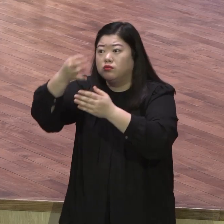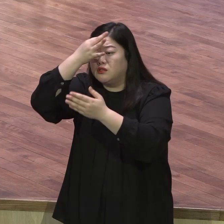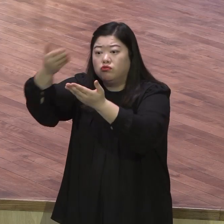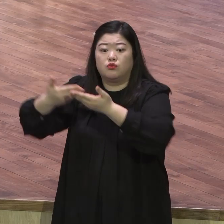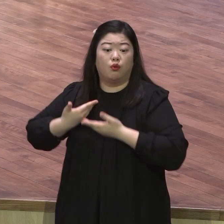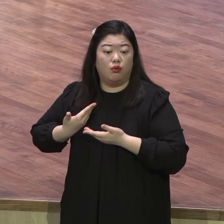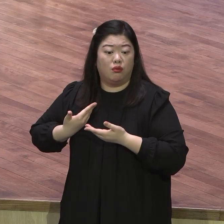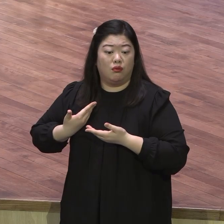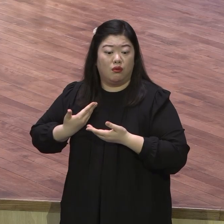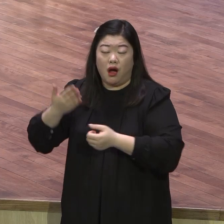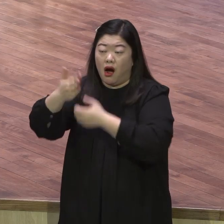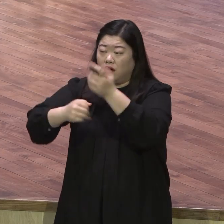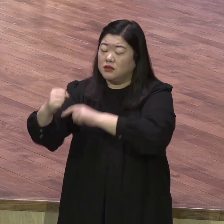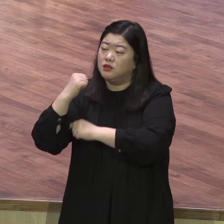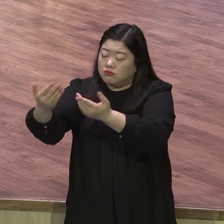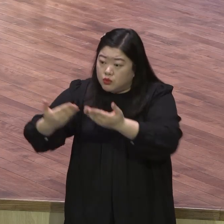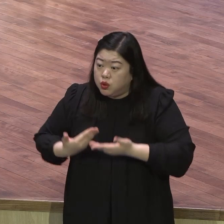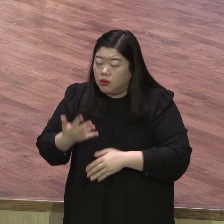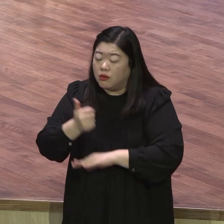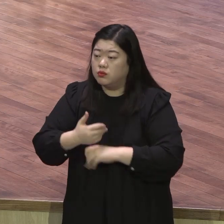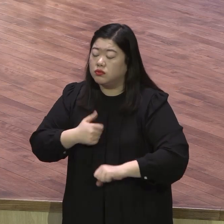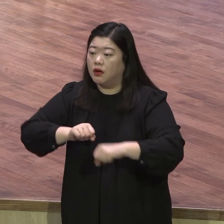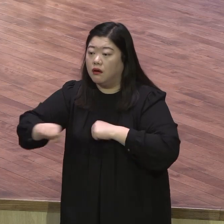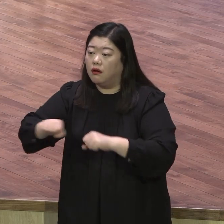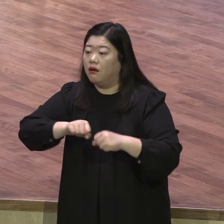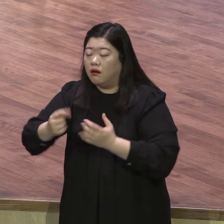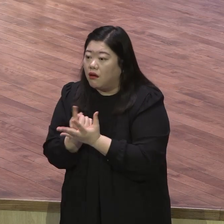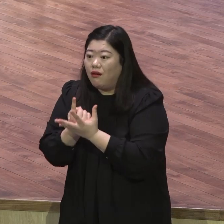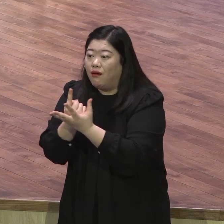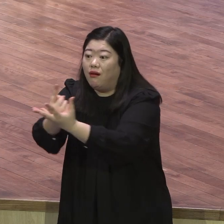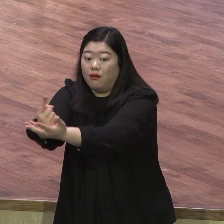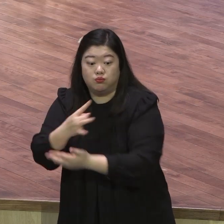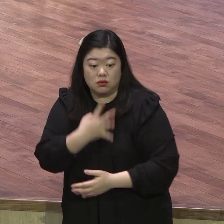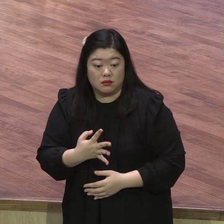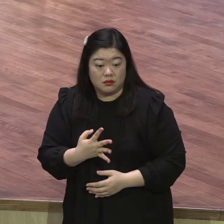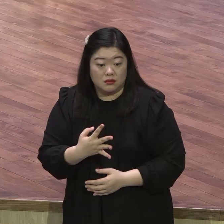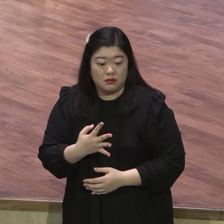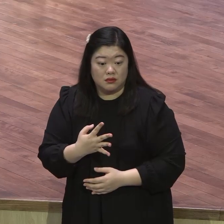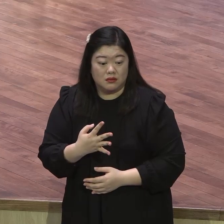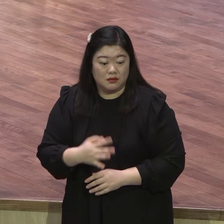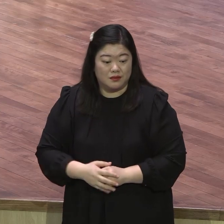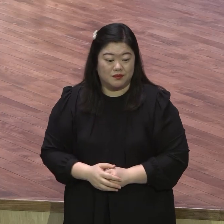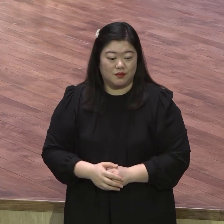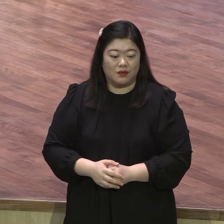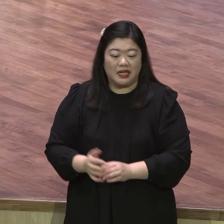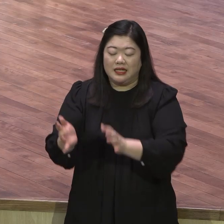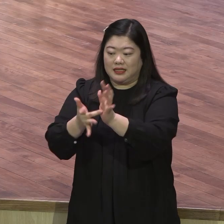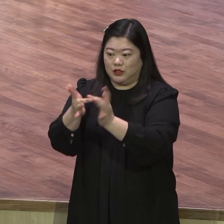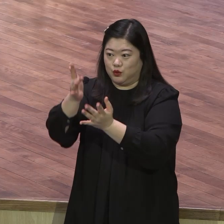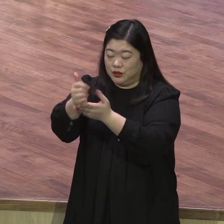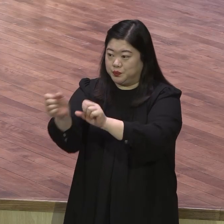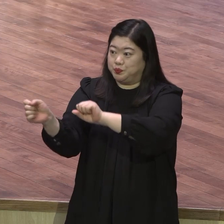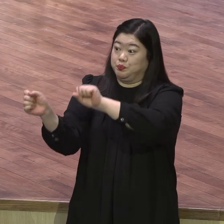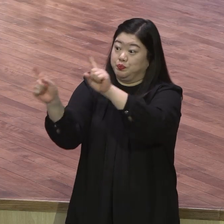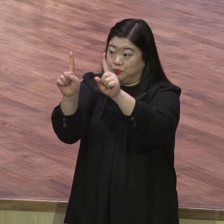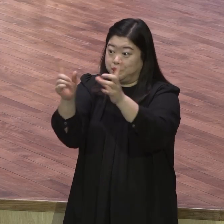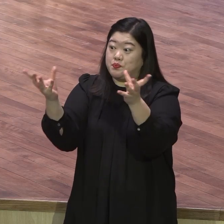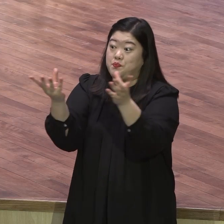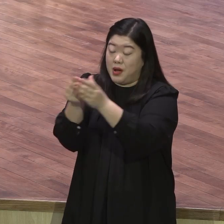함께의 능력 함께 끝까지 세상이 끝날까지 함께 하시겠다. 부활하신 주님이 부활하신 여러분과